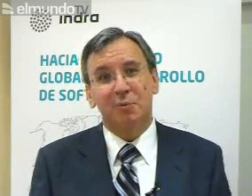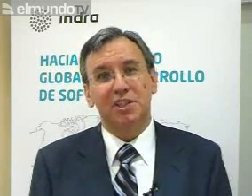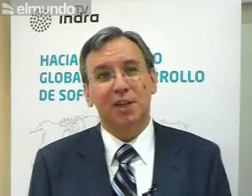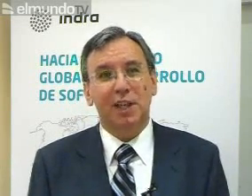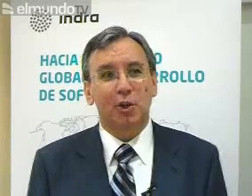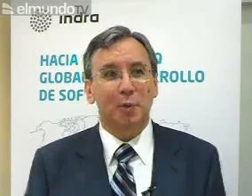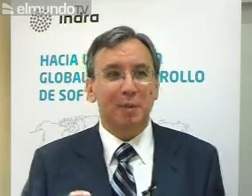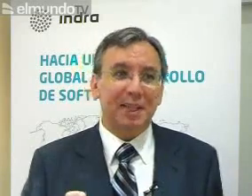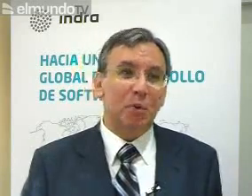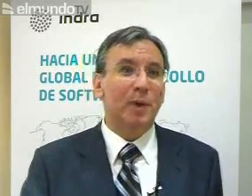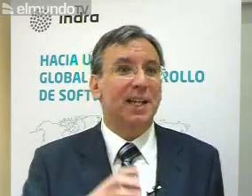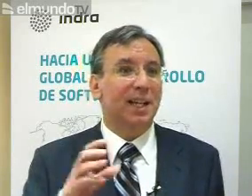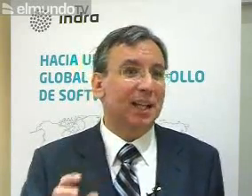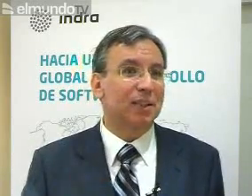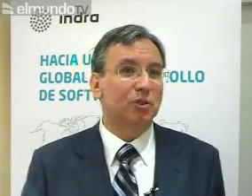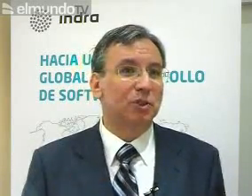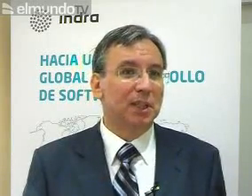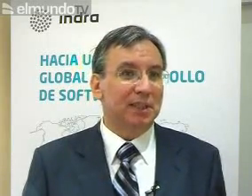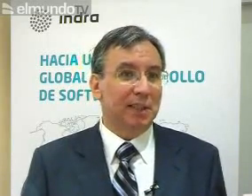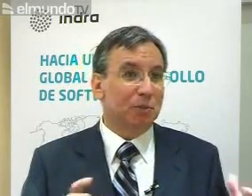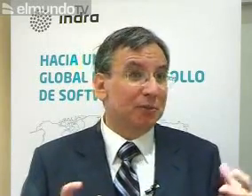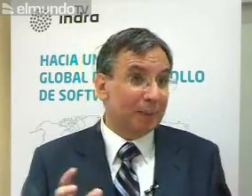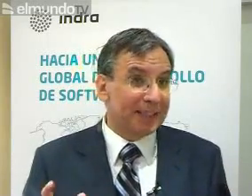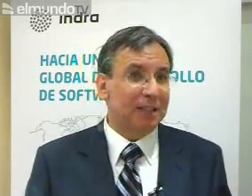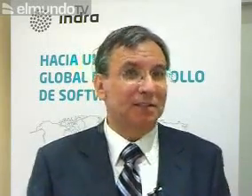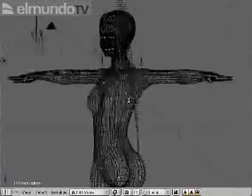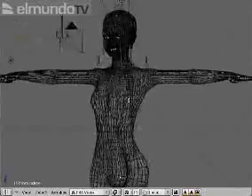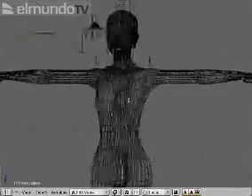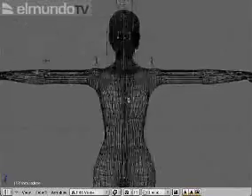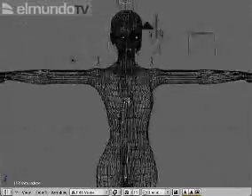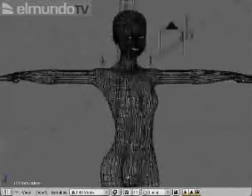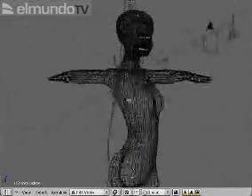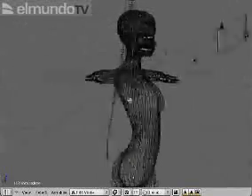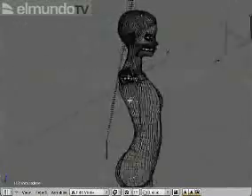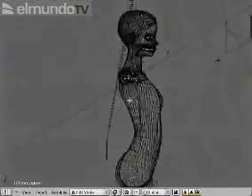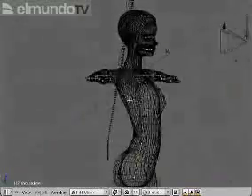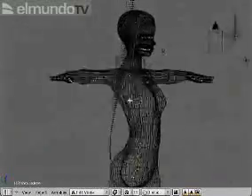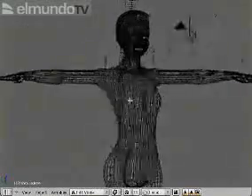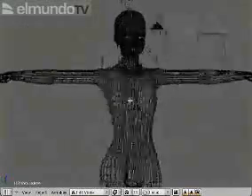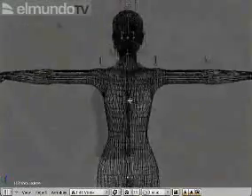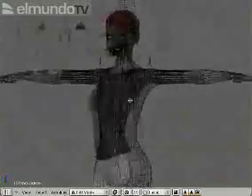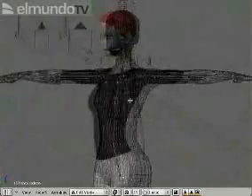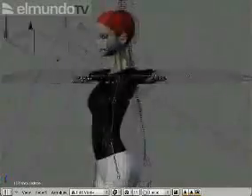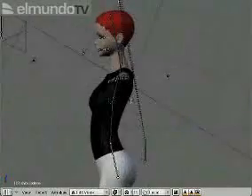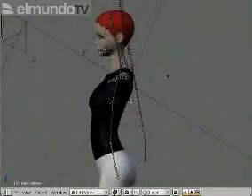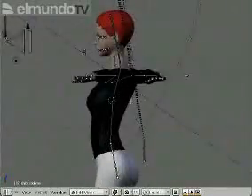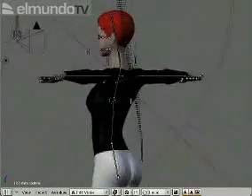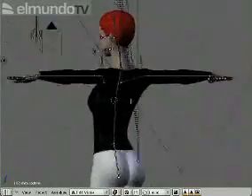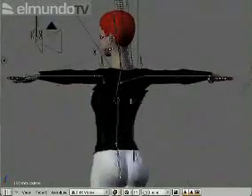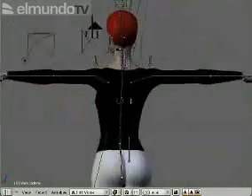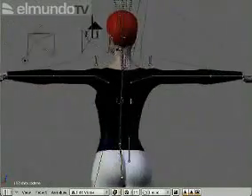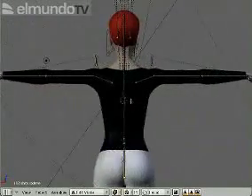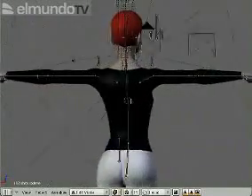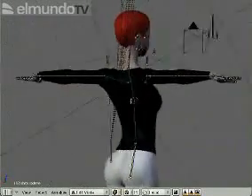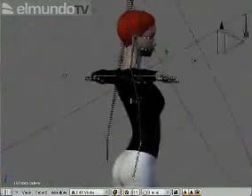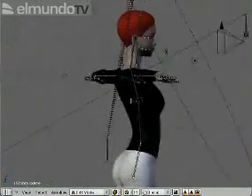hemos desarrollado que permite mover el esqueleto de un avatar genérico, sin piel todavía, para crear esos signos y luego encima se le pone